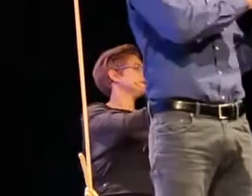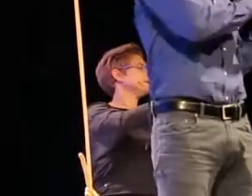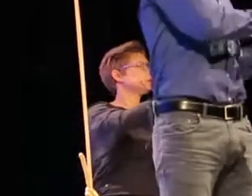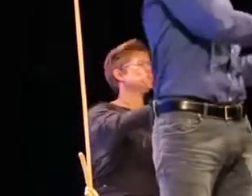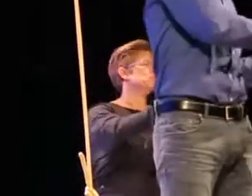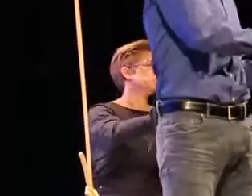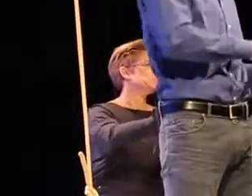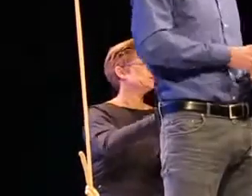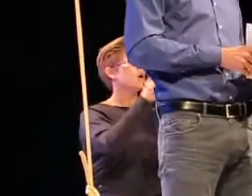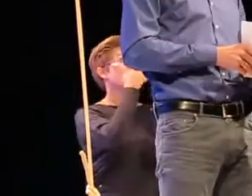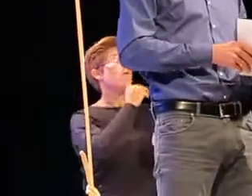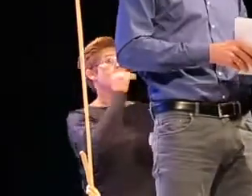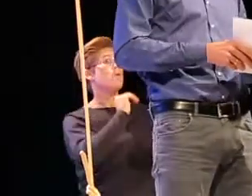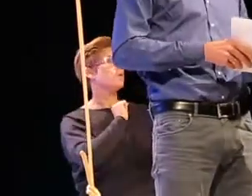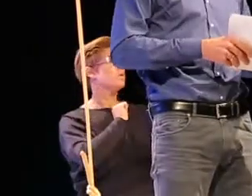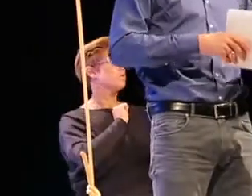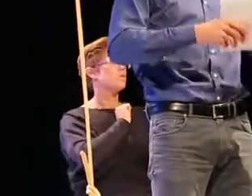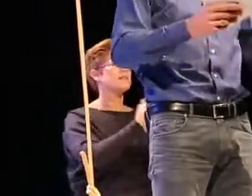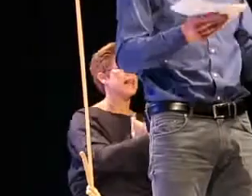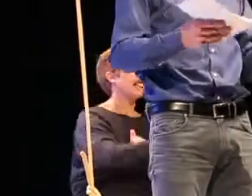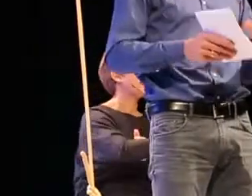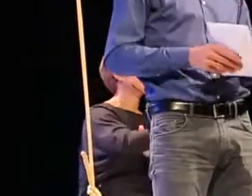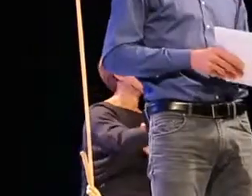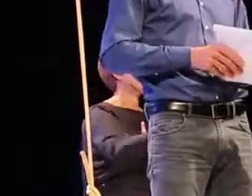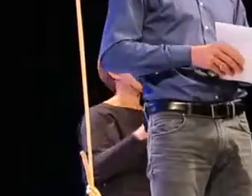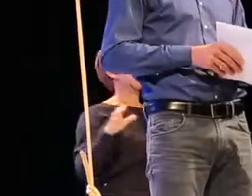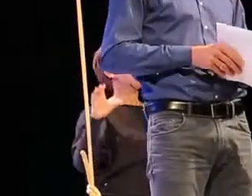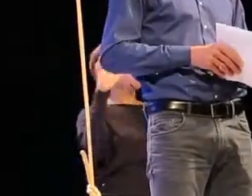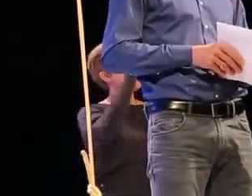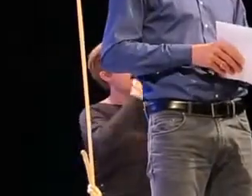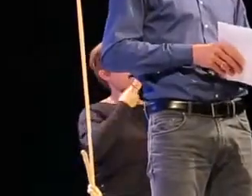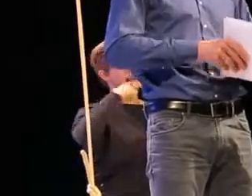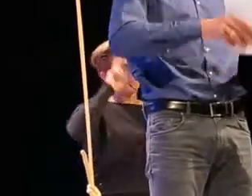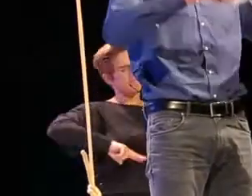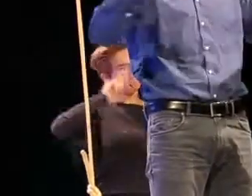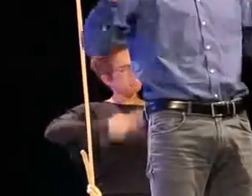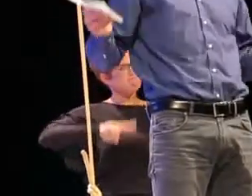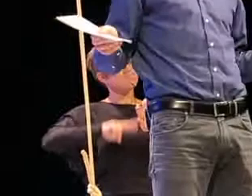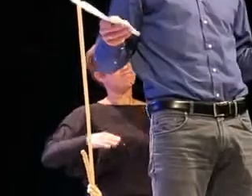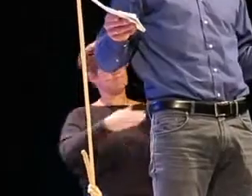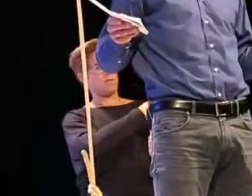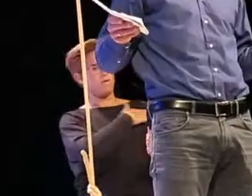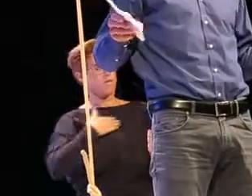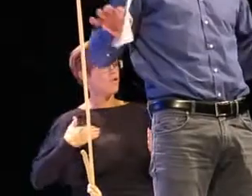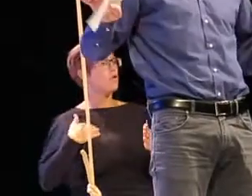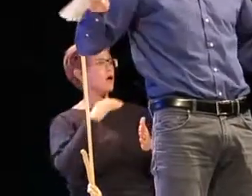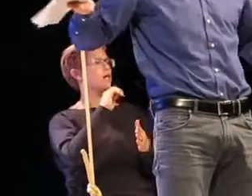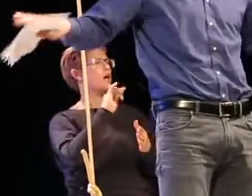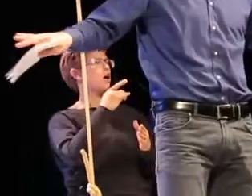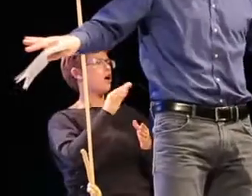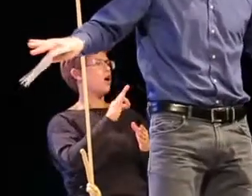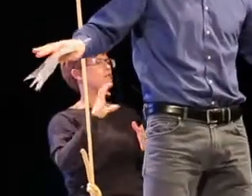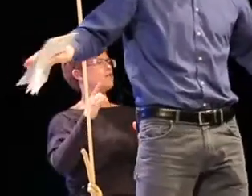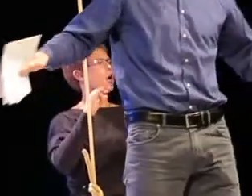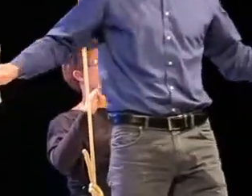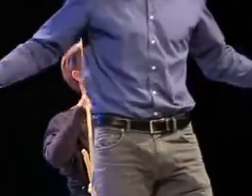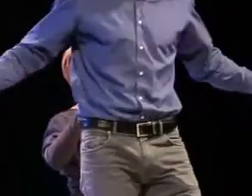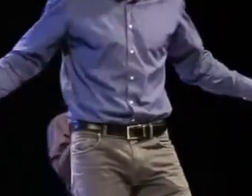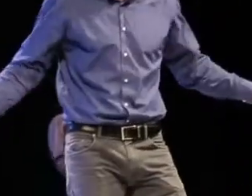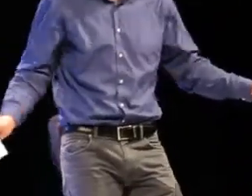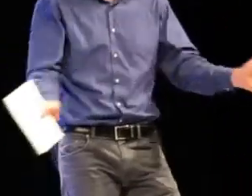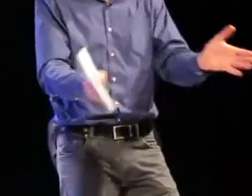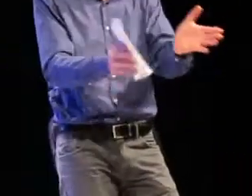sportpersoner, ungdomsledare, att alla skriva på det här Earth Statement. Och vi vill ha det så brett som möjligt för att vi ska kunna hålla händer och